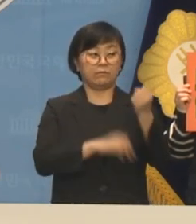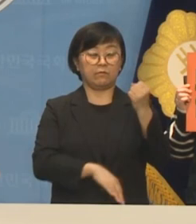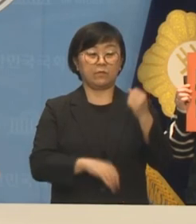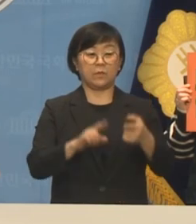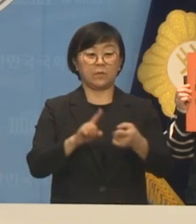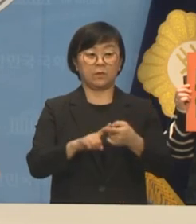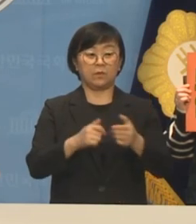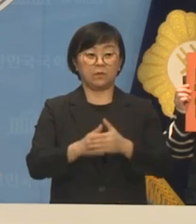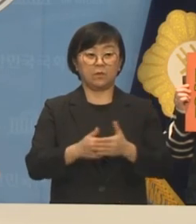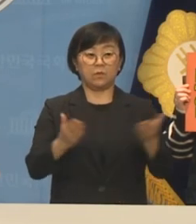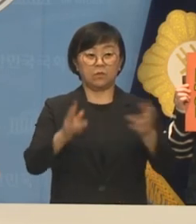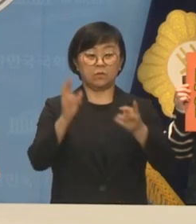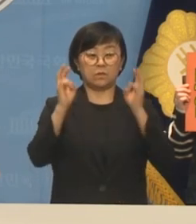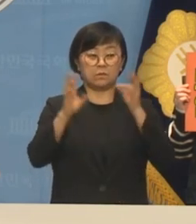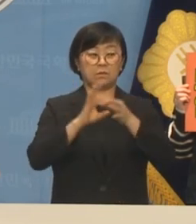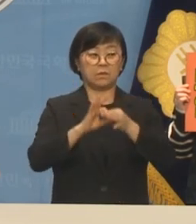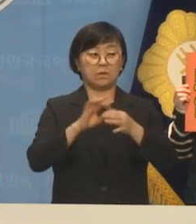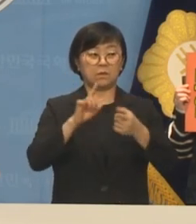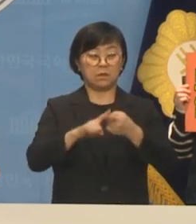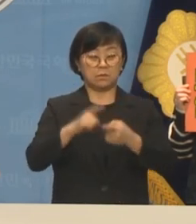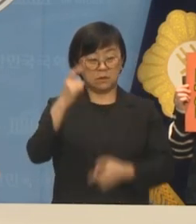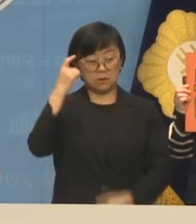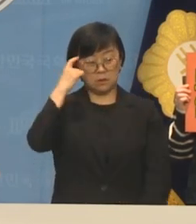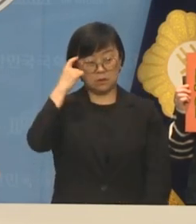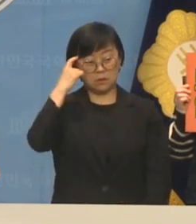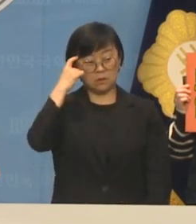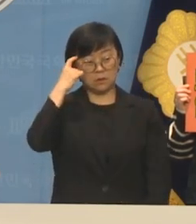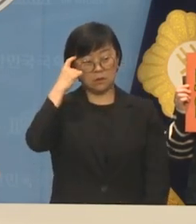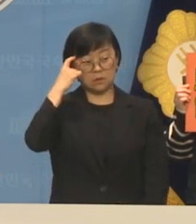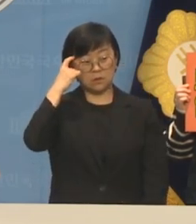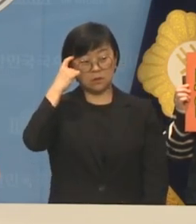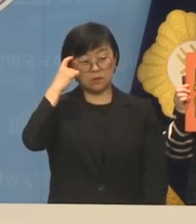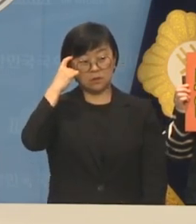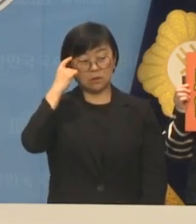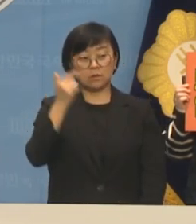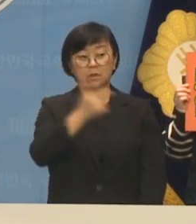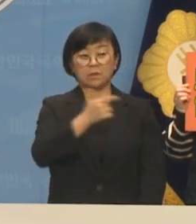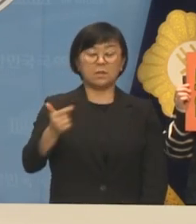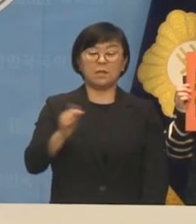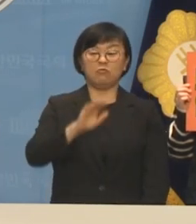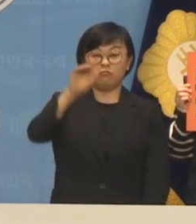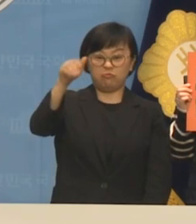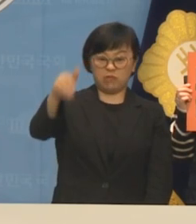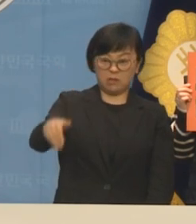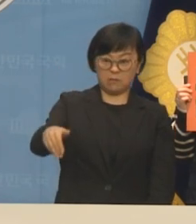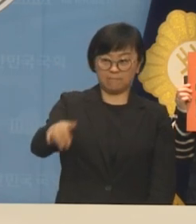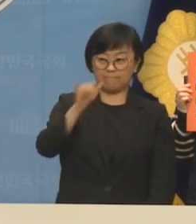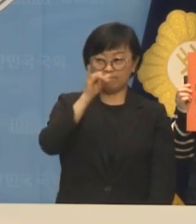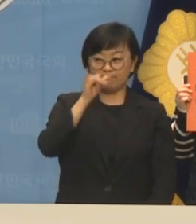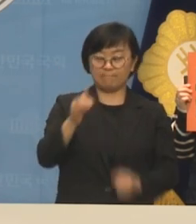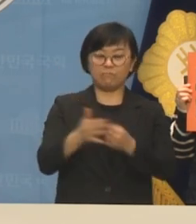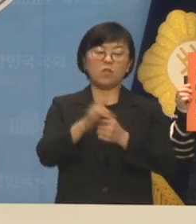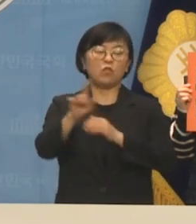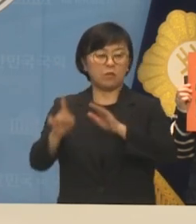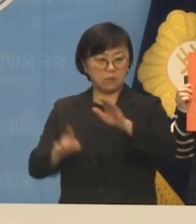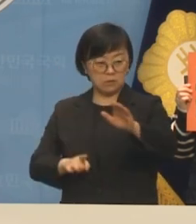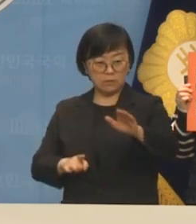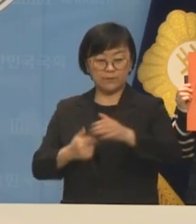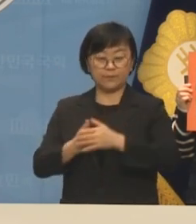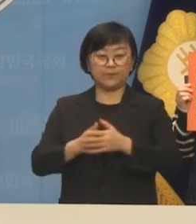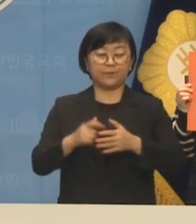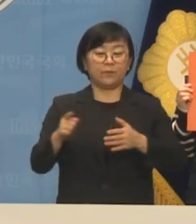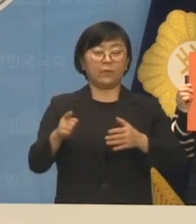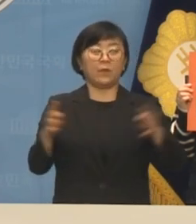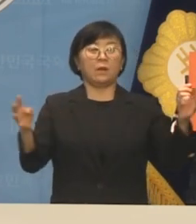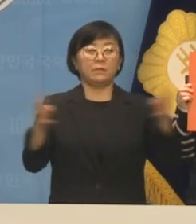기본적으로 노사관계에 대한 인식이 굉장히 후진적이고 노사관계에